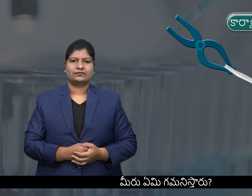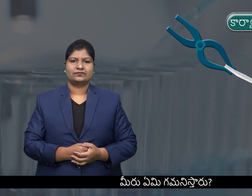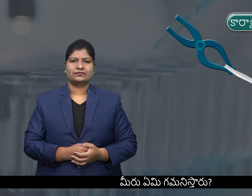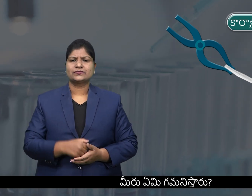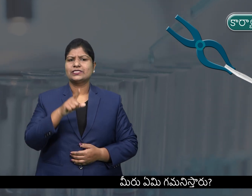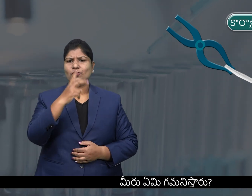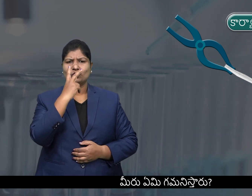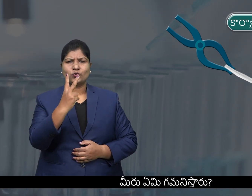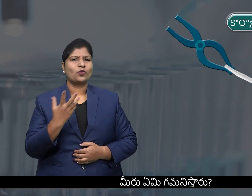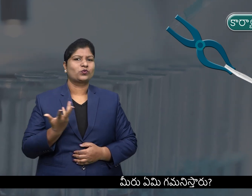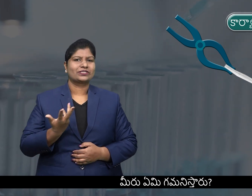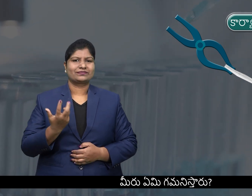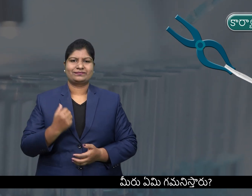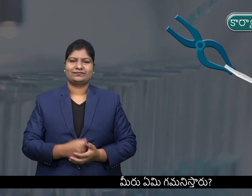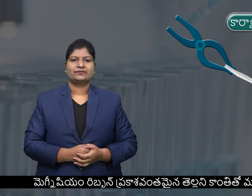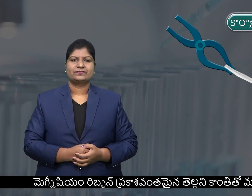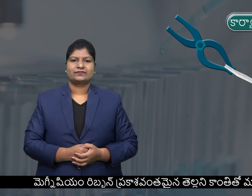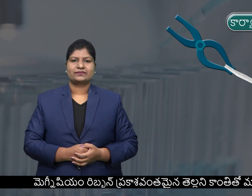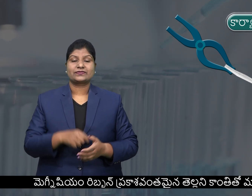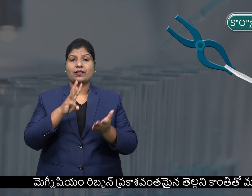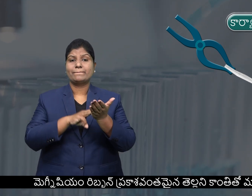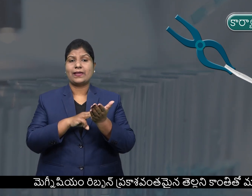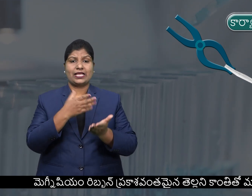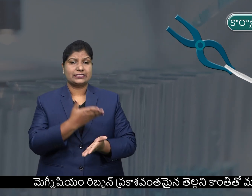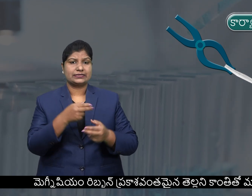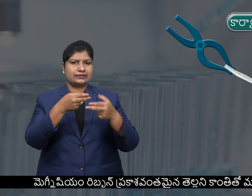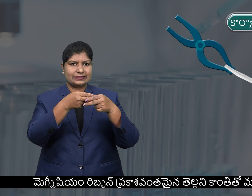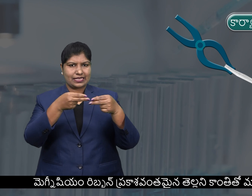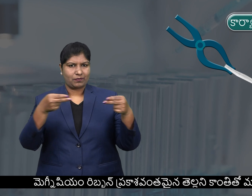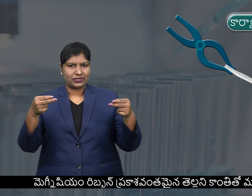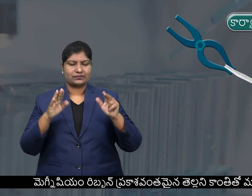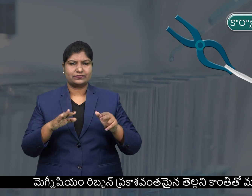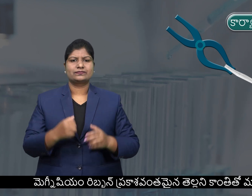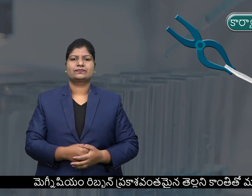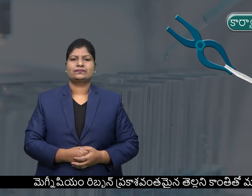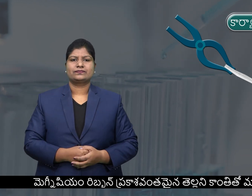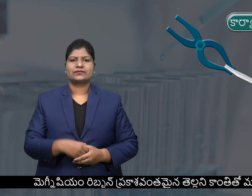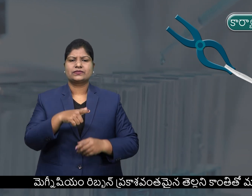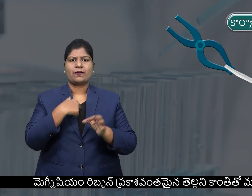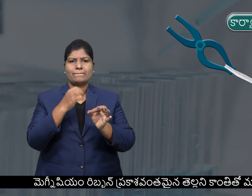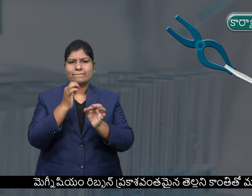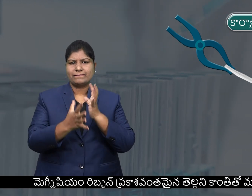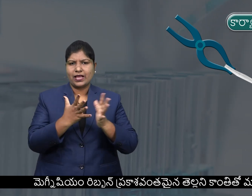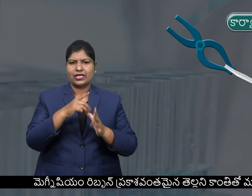మీరు ఏమి గమనిస్తారు? మెగ్నీషియం రిబ్బన్ ప్రకాశవంతమైన తెల్లని కాంతితో మండుతుంది